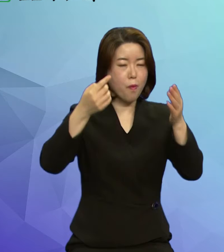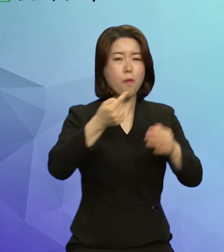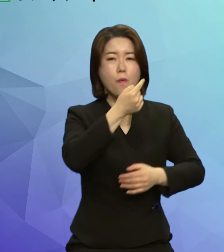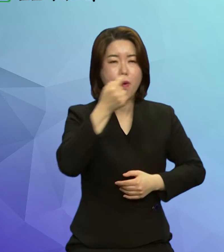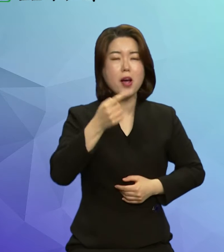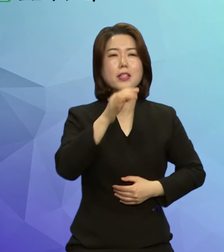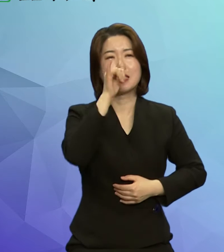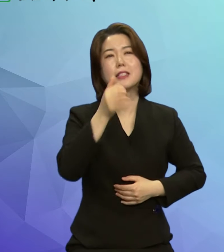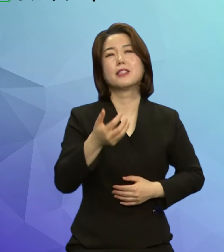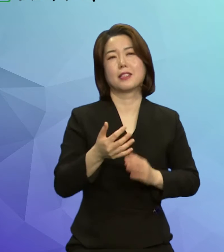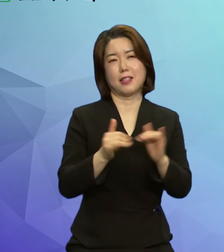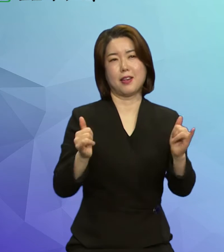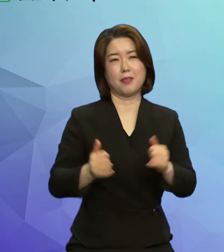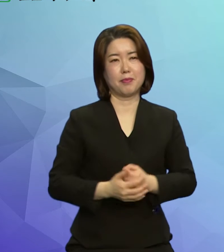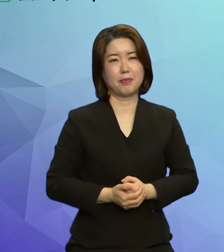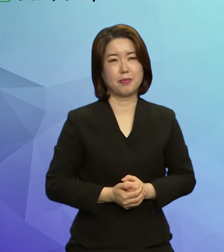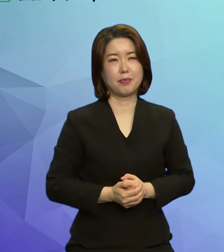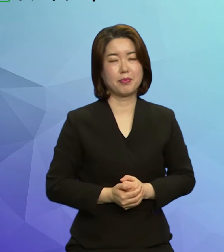있는 사람입니다.